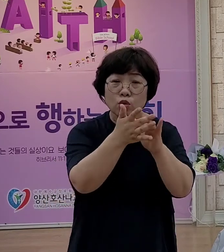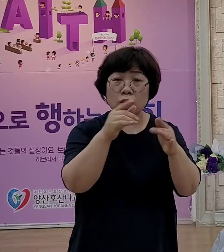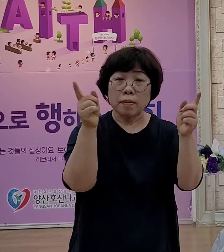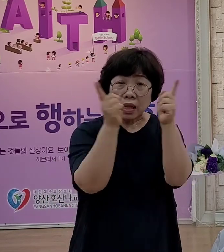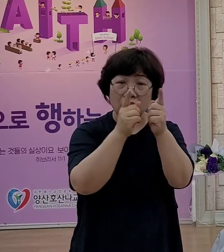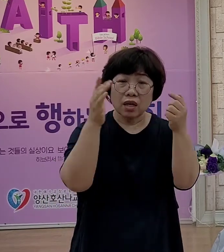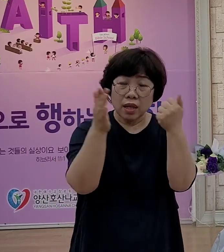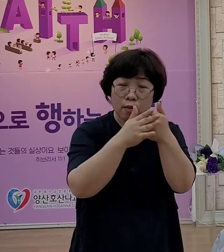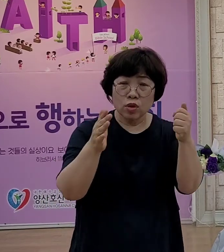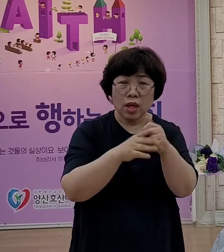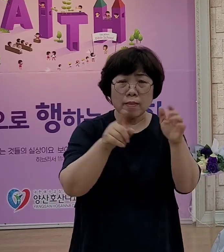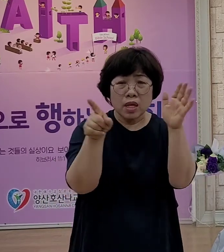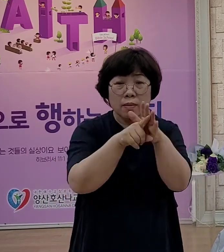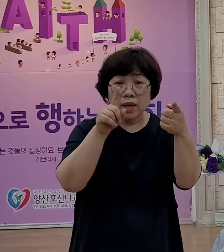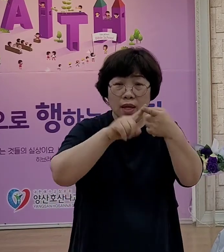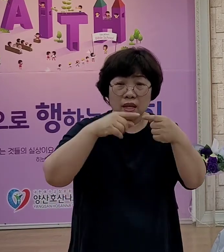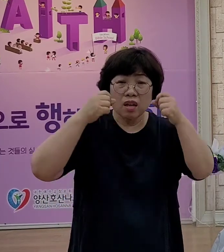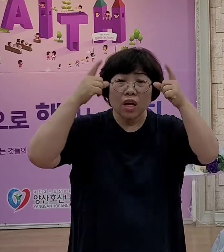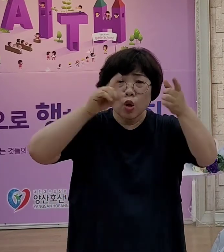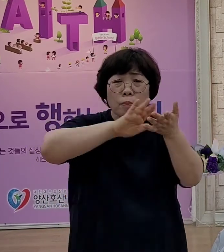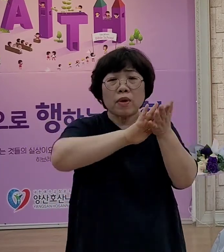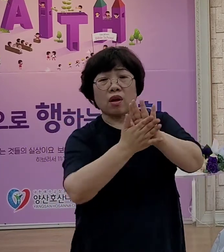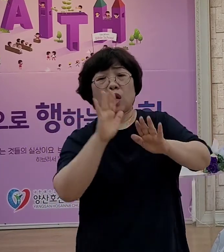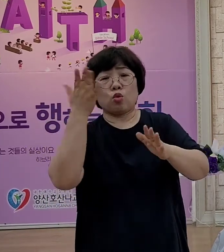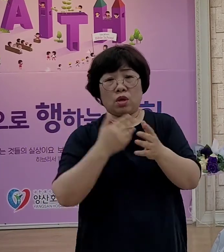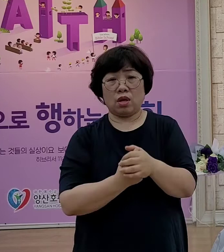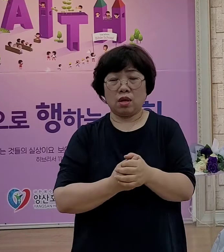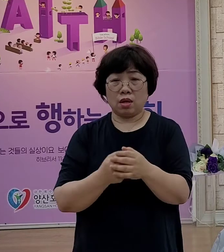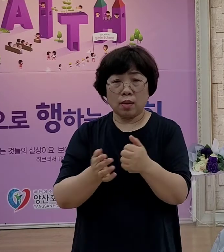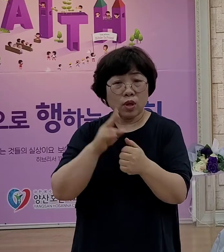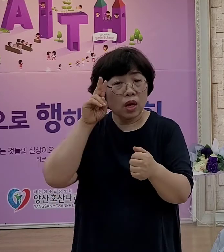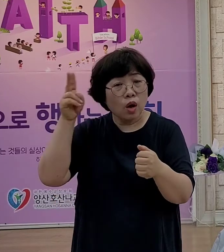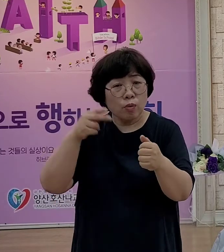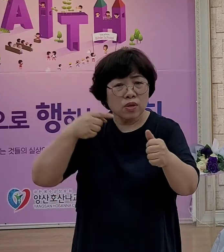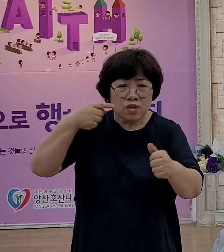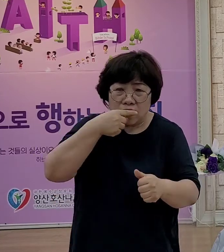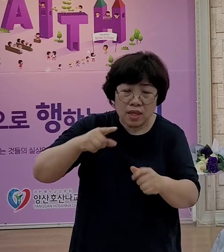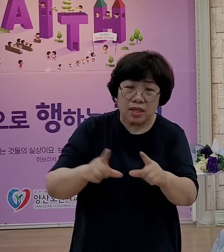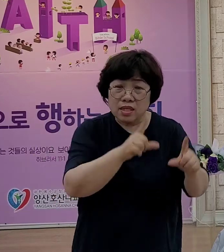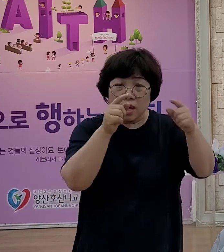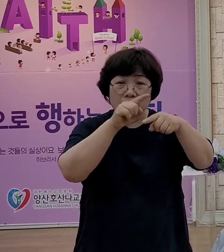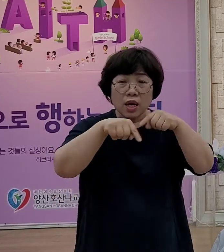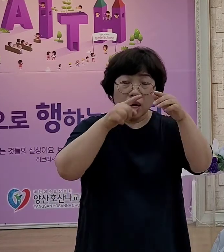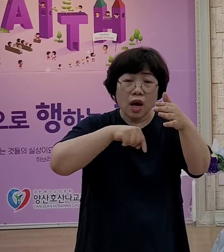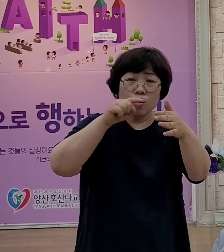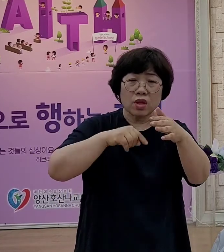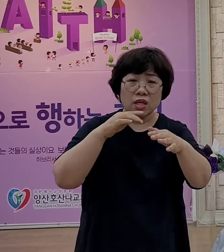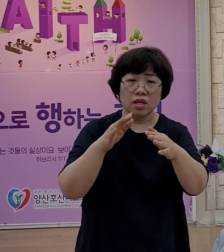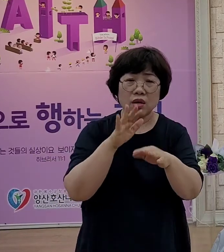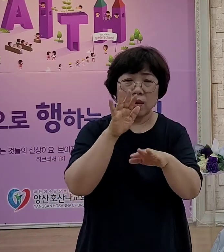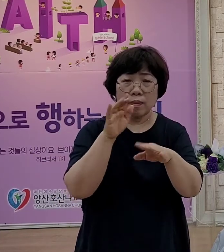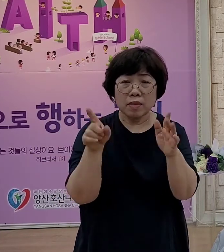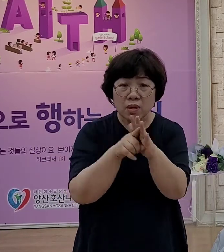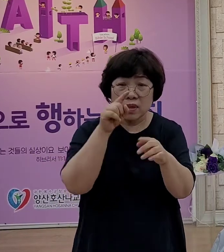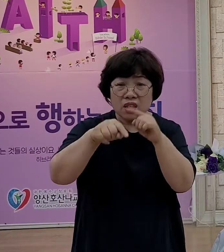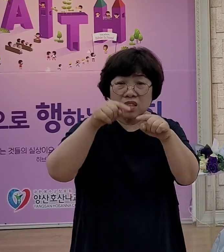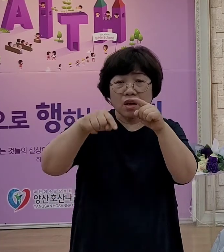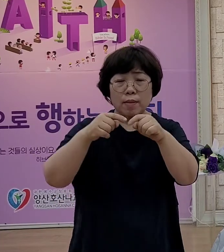이것이구나 깨달은 거예요. 그래서 이 사람은 철저하게 삶 속에서 이 믿음을 실천하며 믿음대로 사는 게